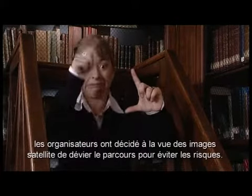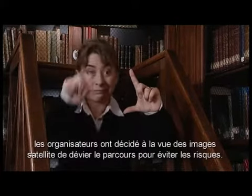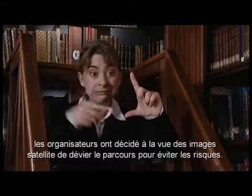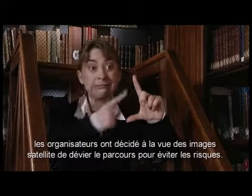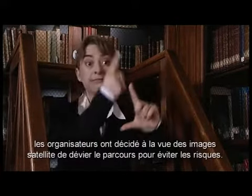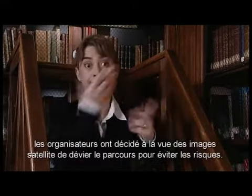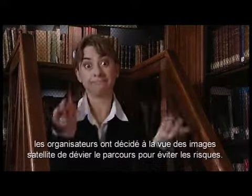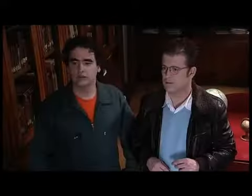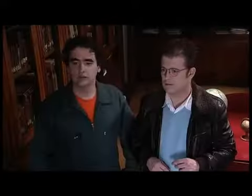les risques.